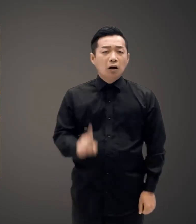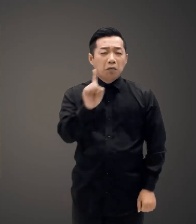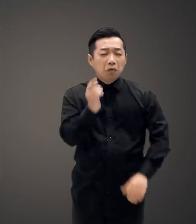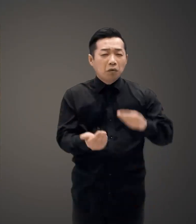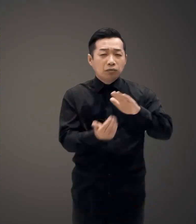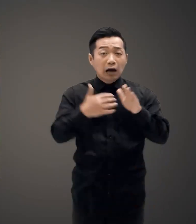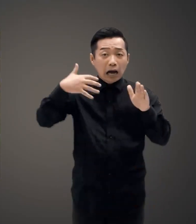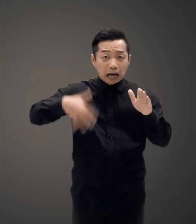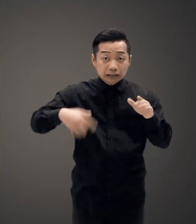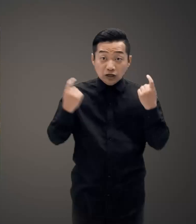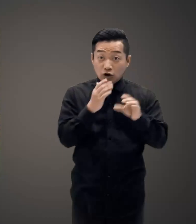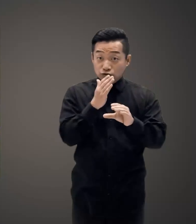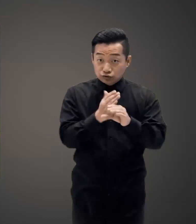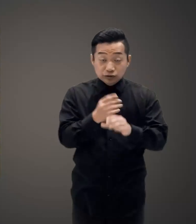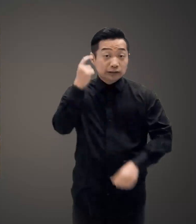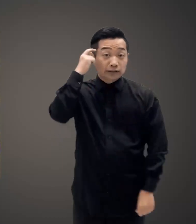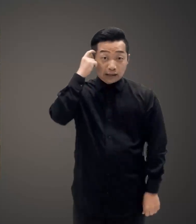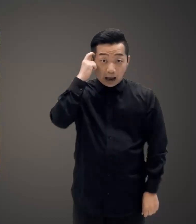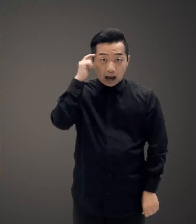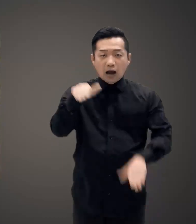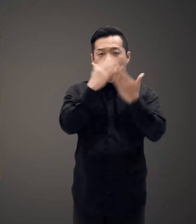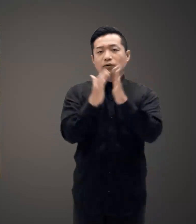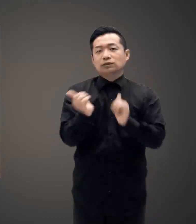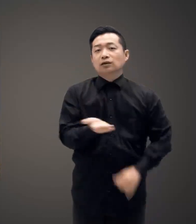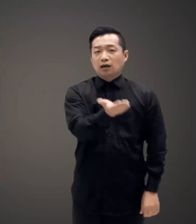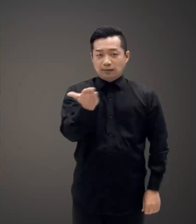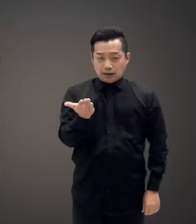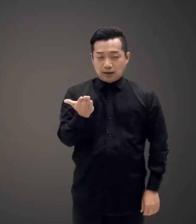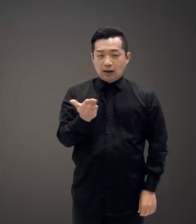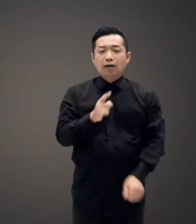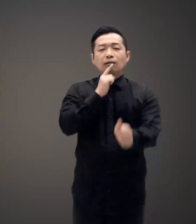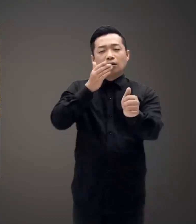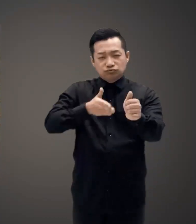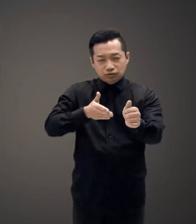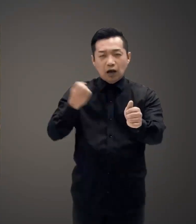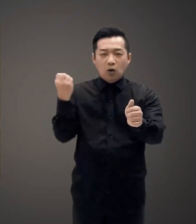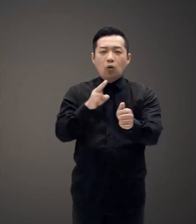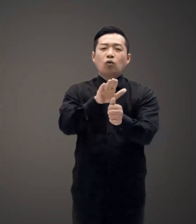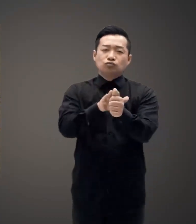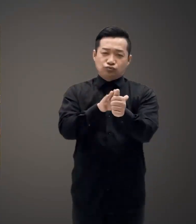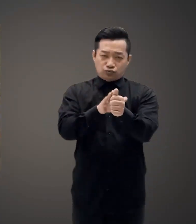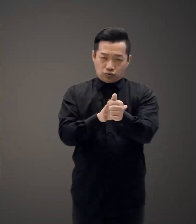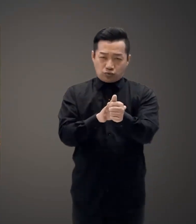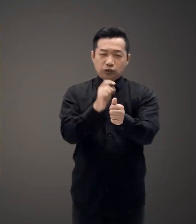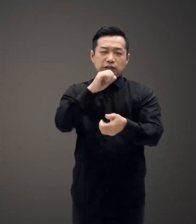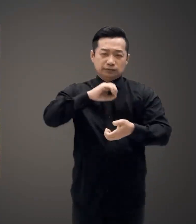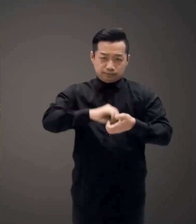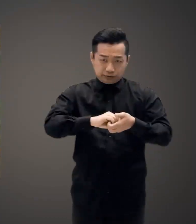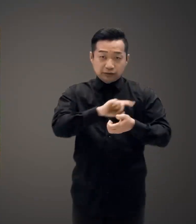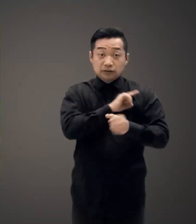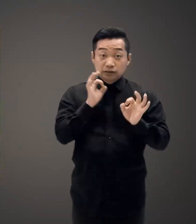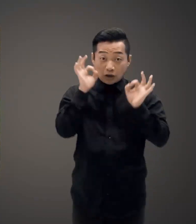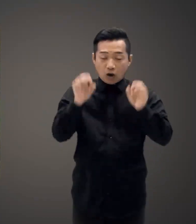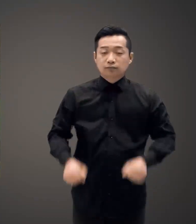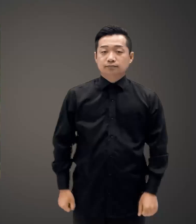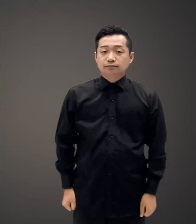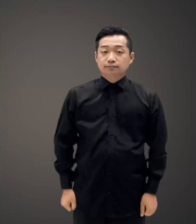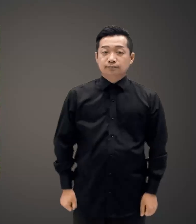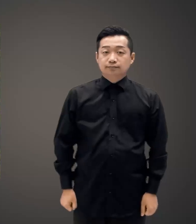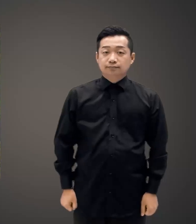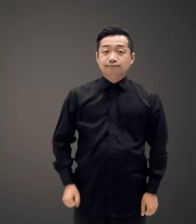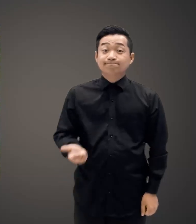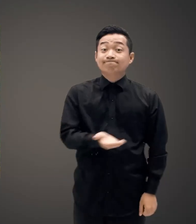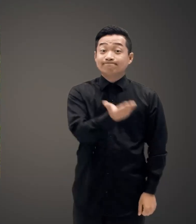아직 무언가가 되지 못한 여정 중에 있다고 여기는 모든 이들에게 전하는 당부이자 위로. 최소한의 최선.